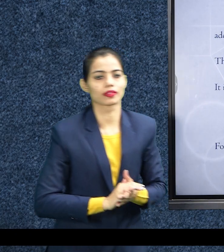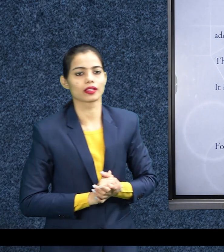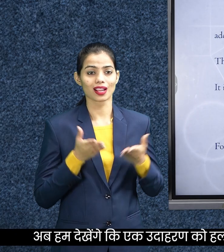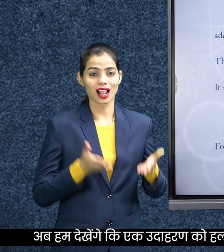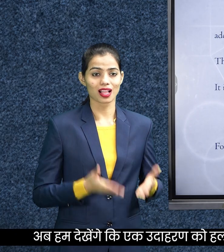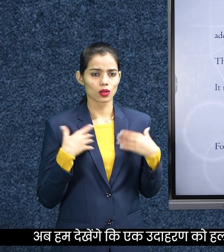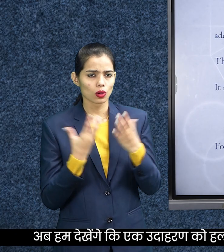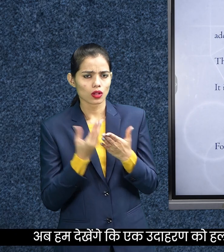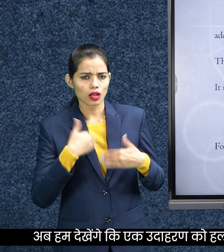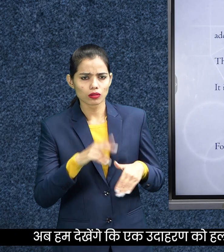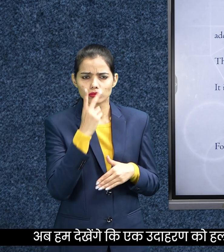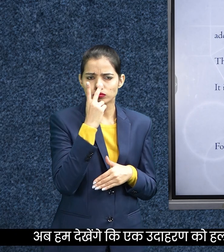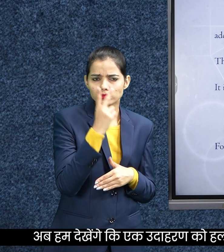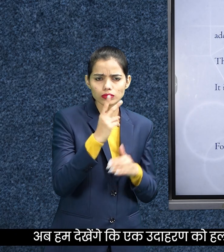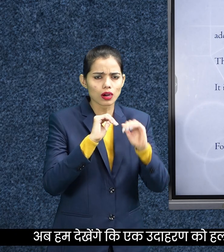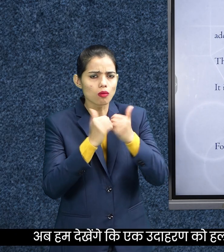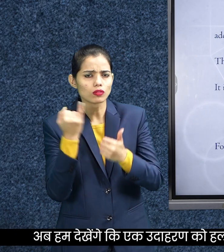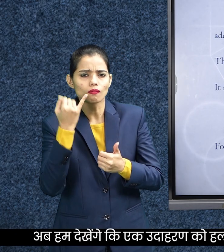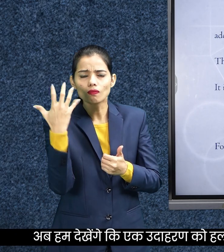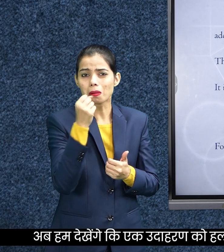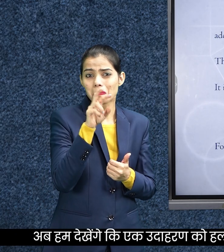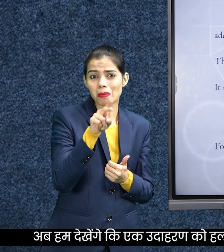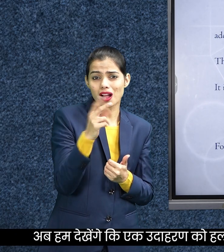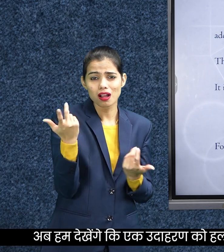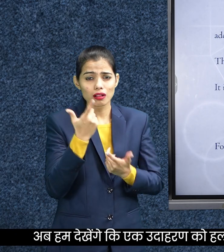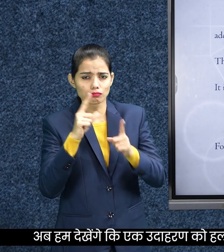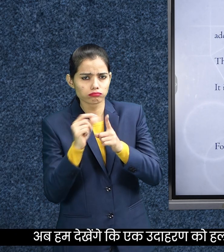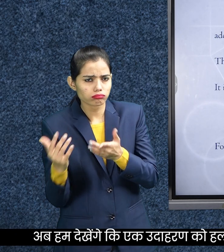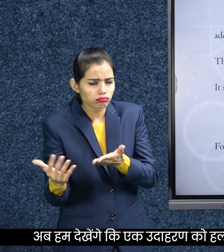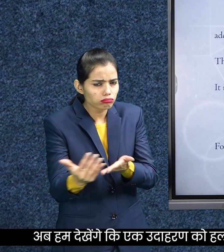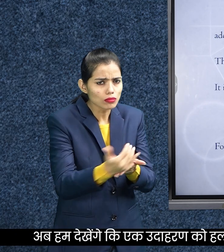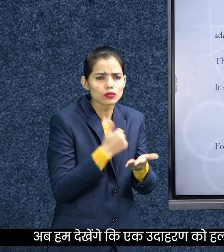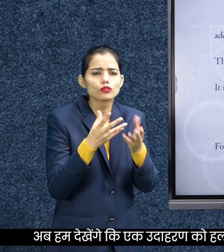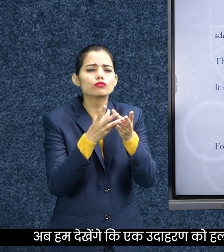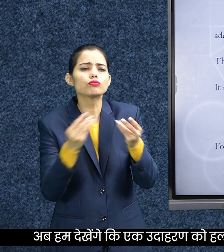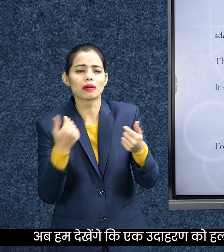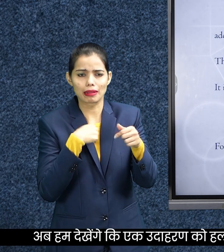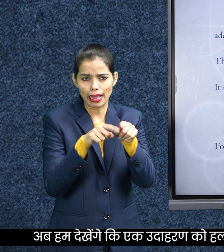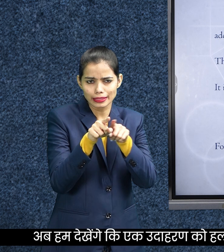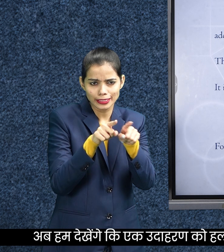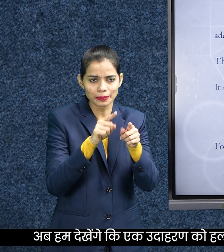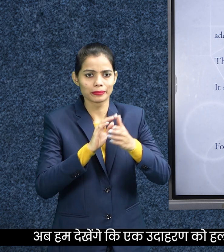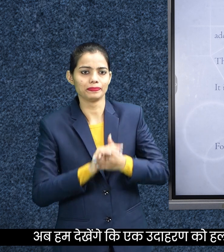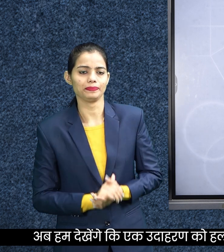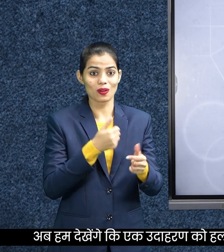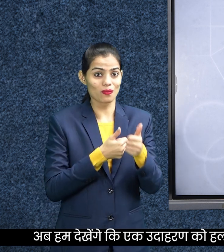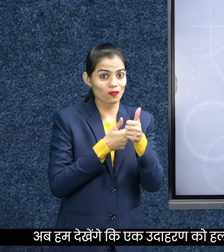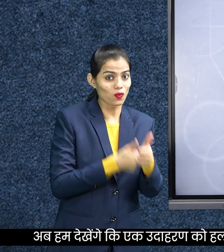अब हमें देखेंगे कि एक उदाहरण को हल करके आंकड़ा समुच्चय संगठन का माध्य कैसे